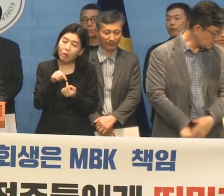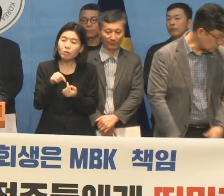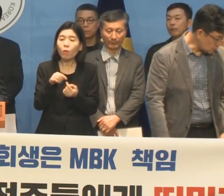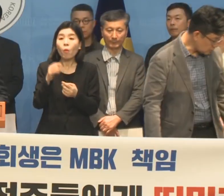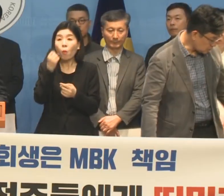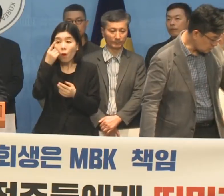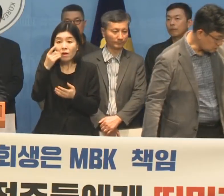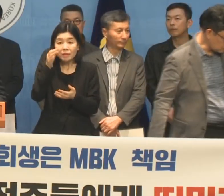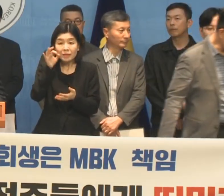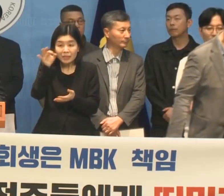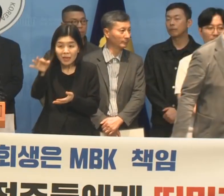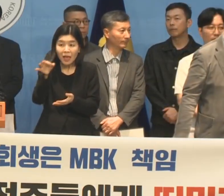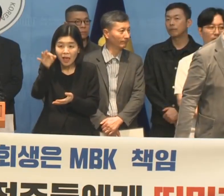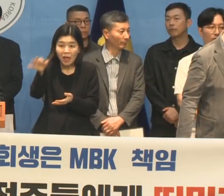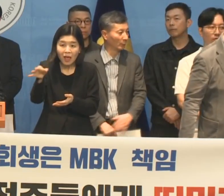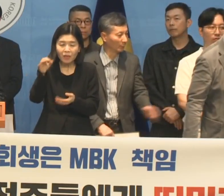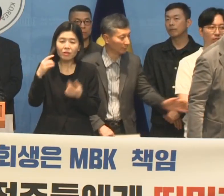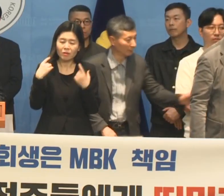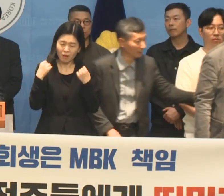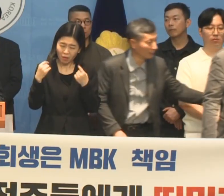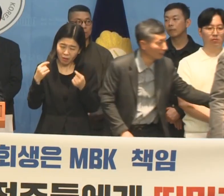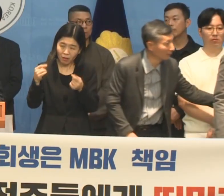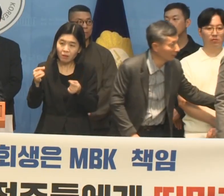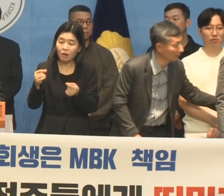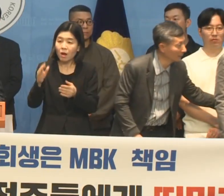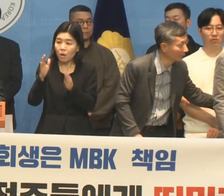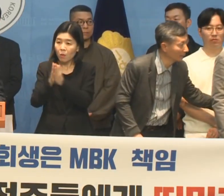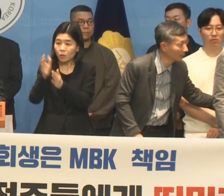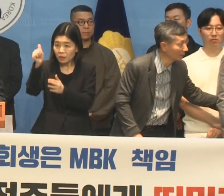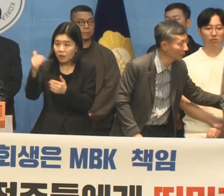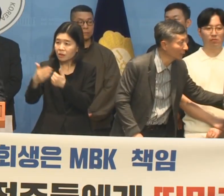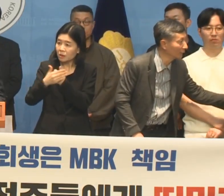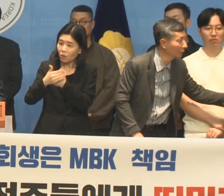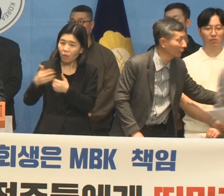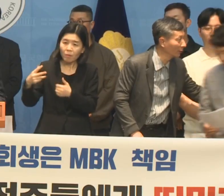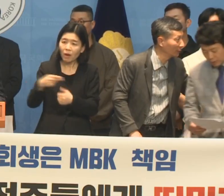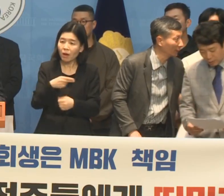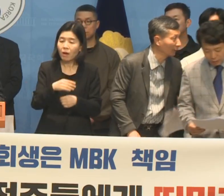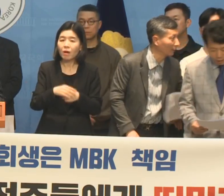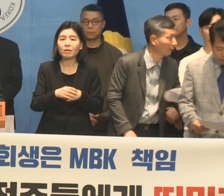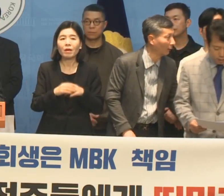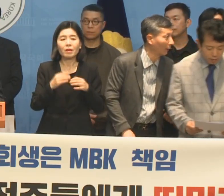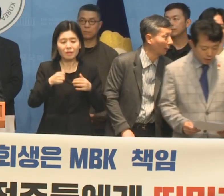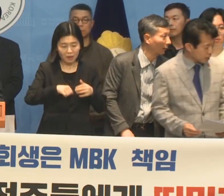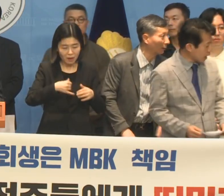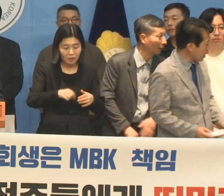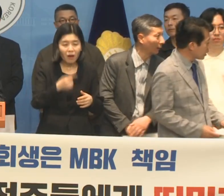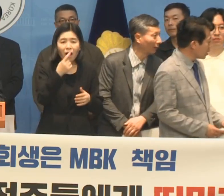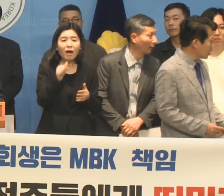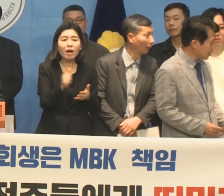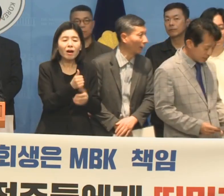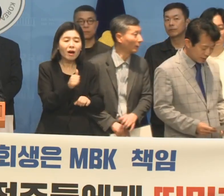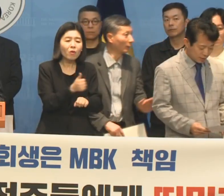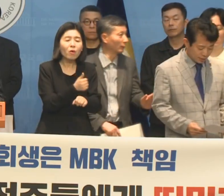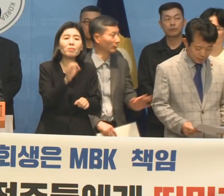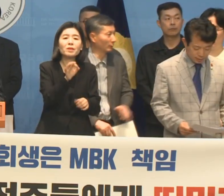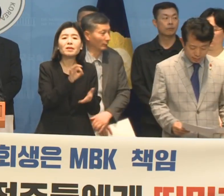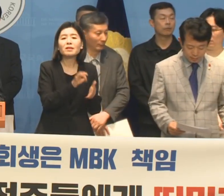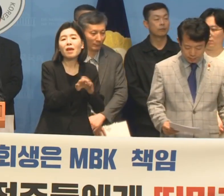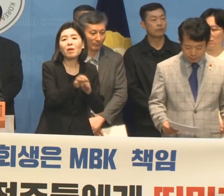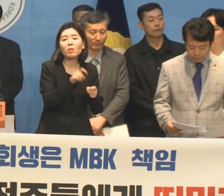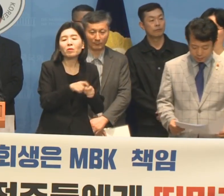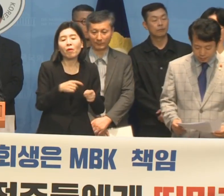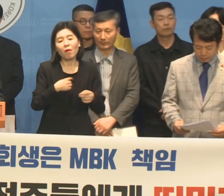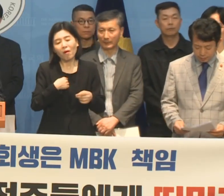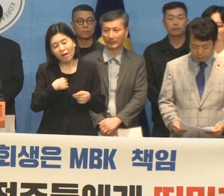하고 본사 지원은 거의 끊겼습니다. 그 와중에도 아이들 학원비 걱정에 새벽 문을 엽니다.